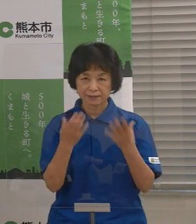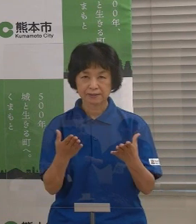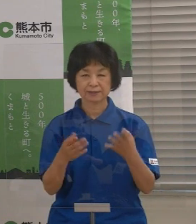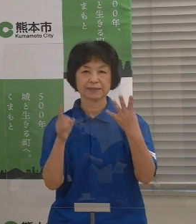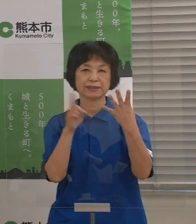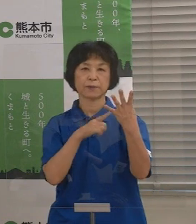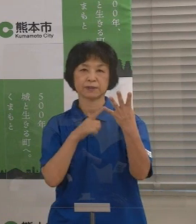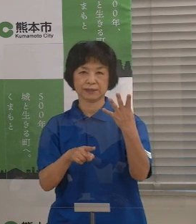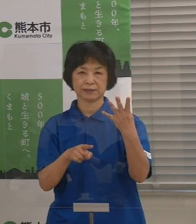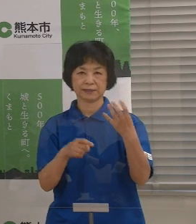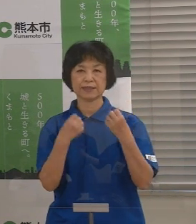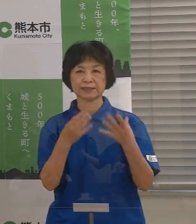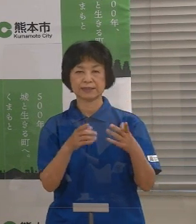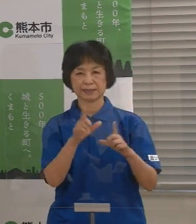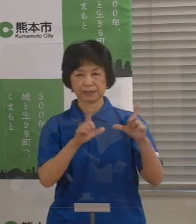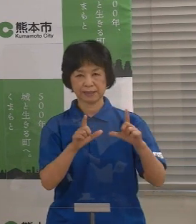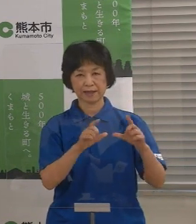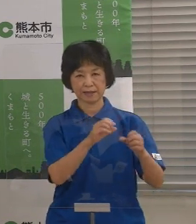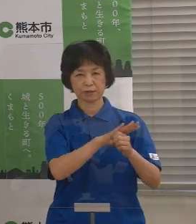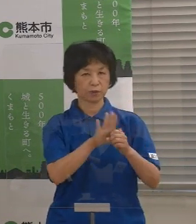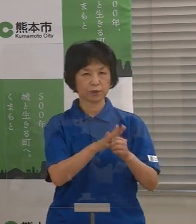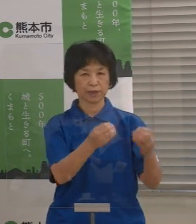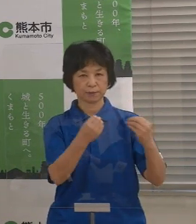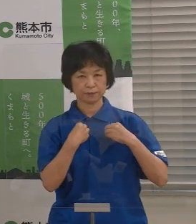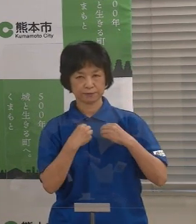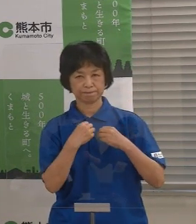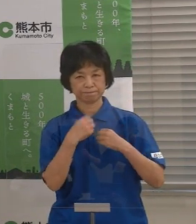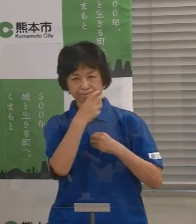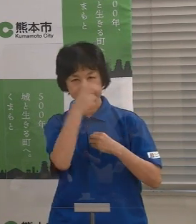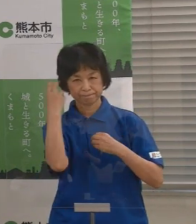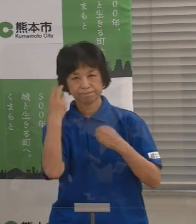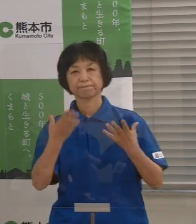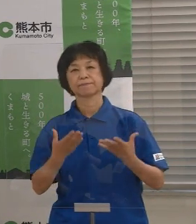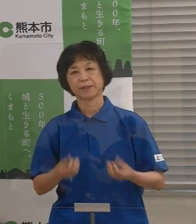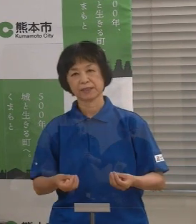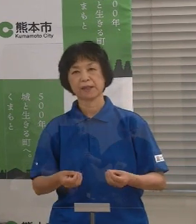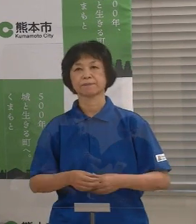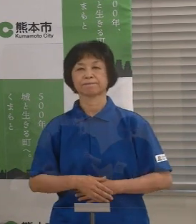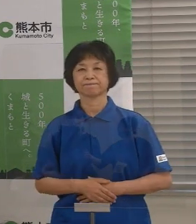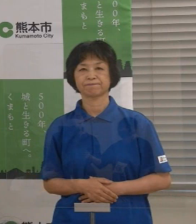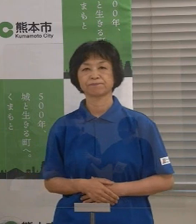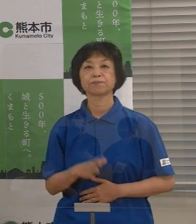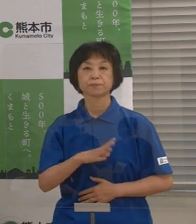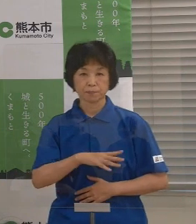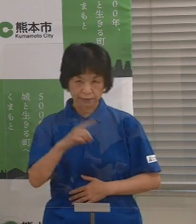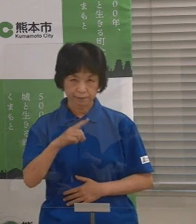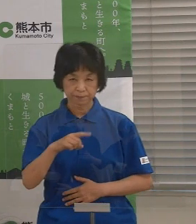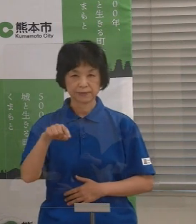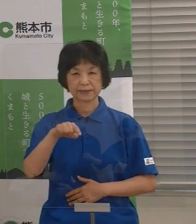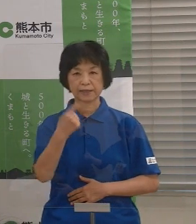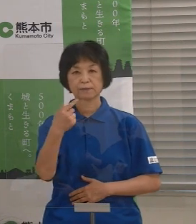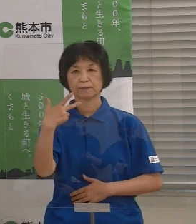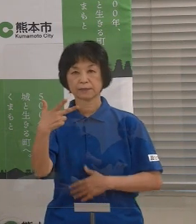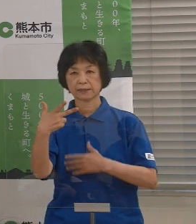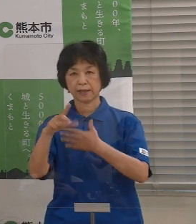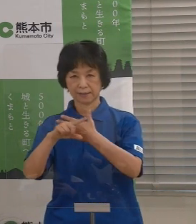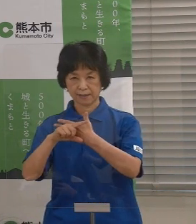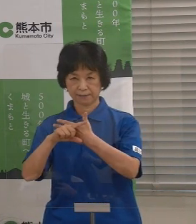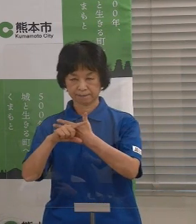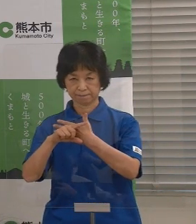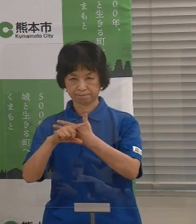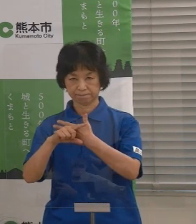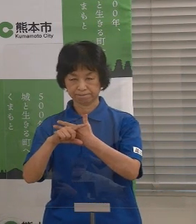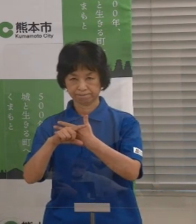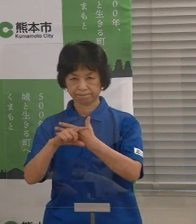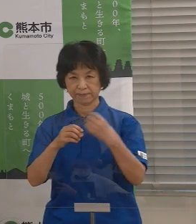の新型コロナウイルス感染症の患者の方が確認をされました。まず107例目となります